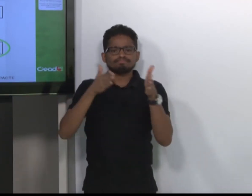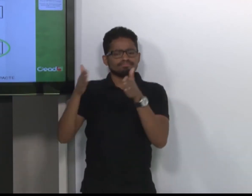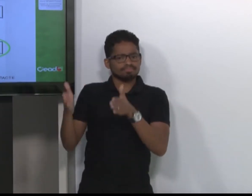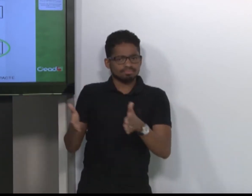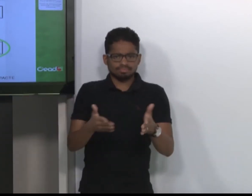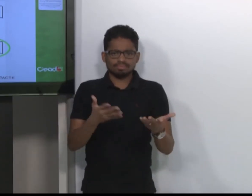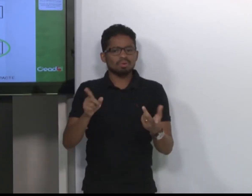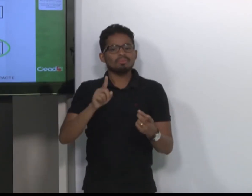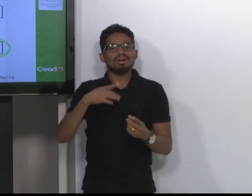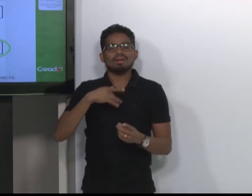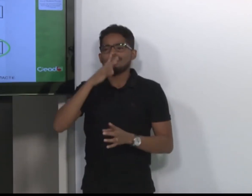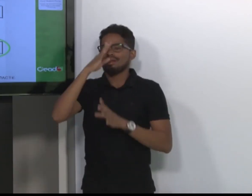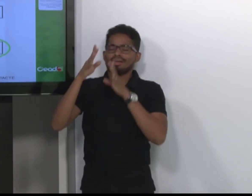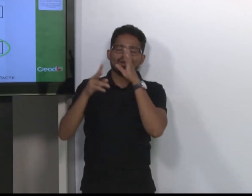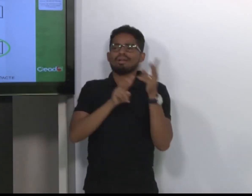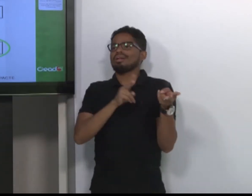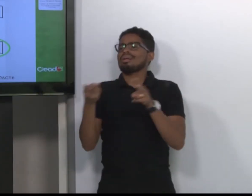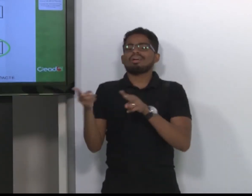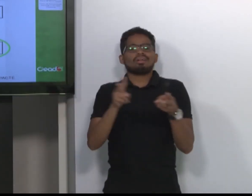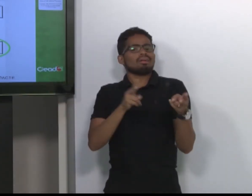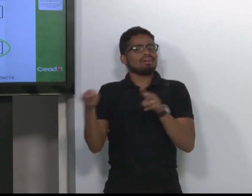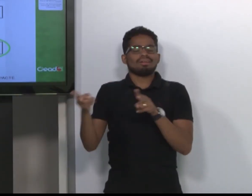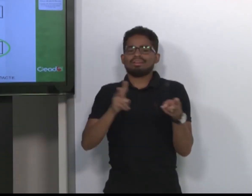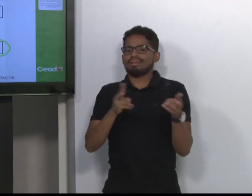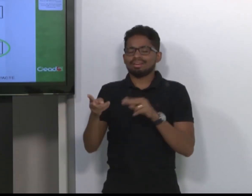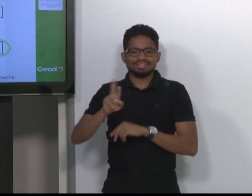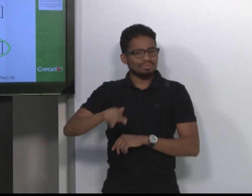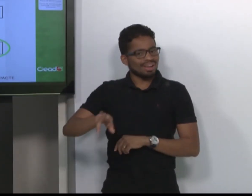Eu não posso fazer aleatoriamente, não.